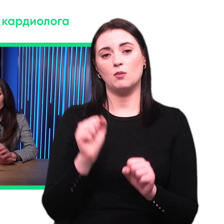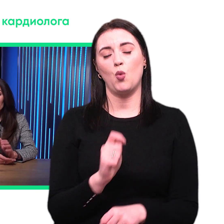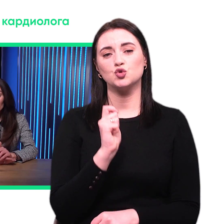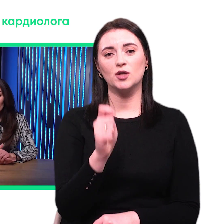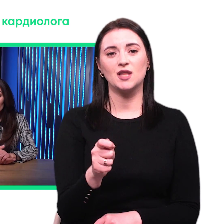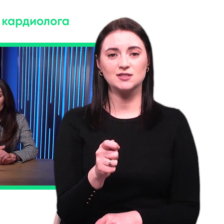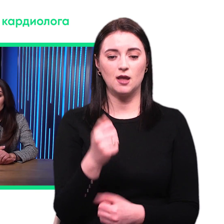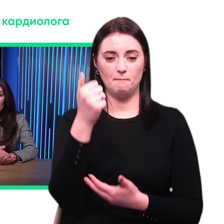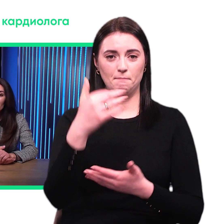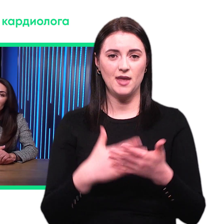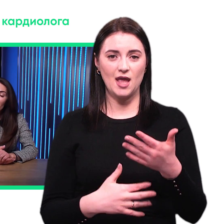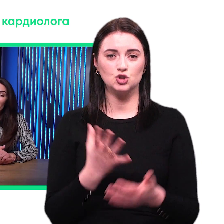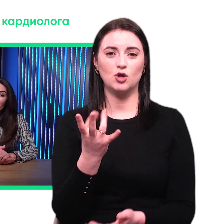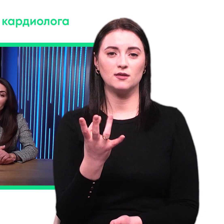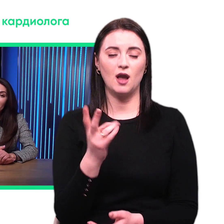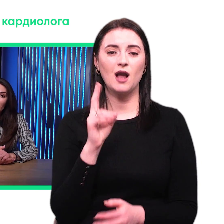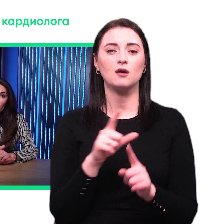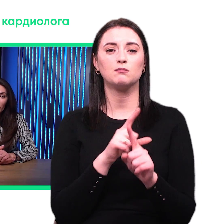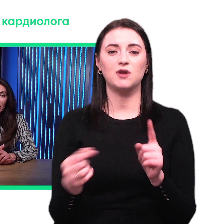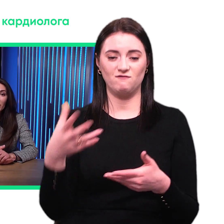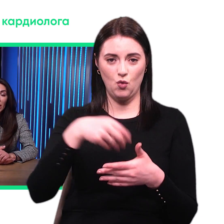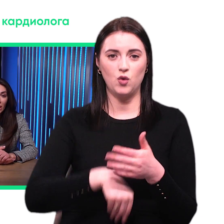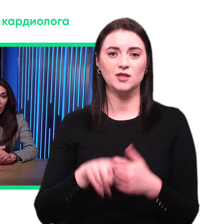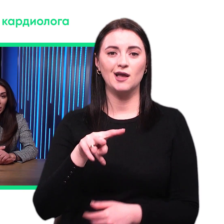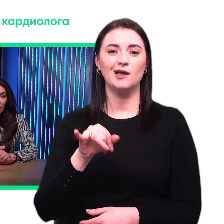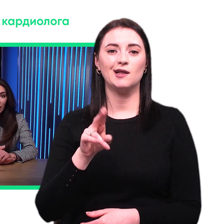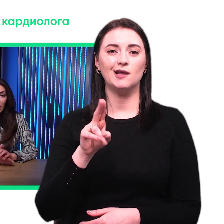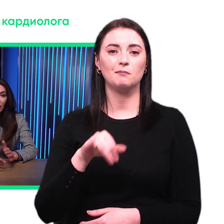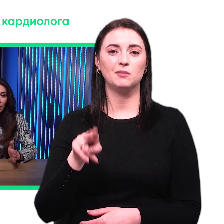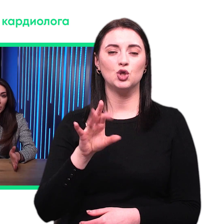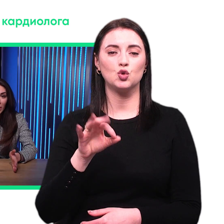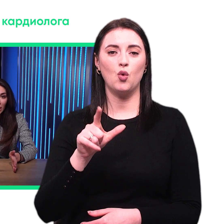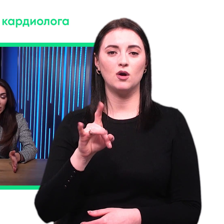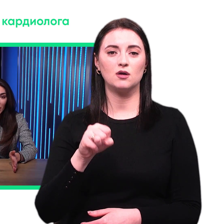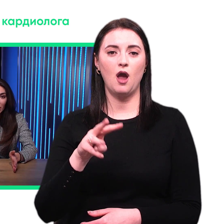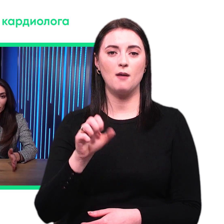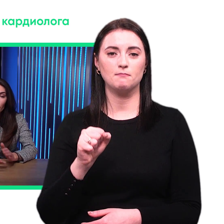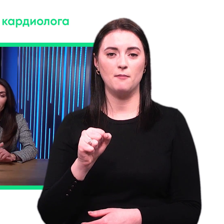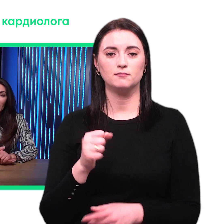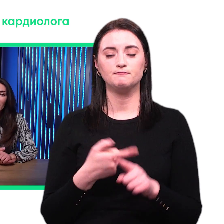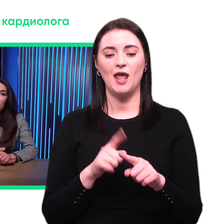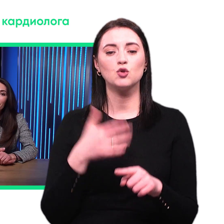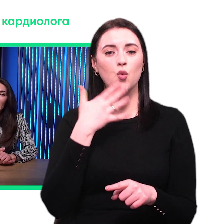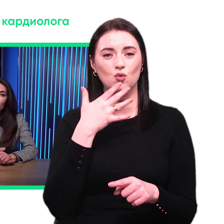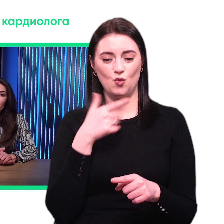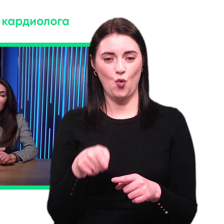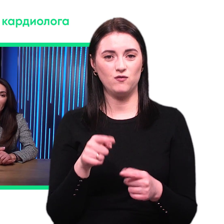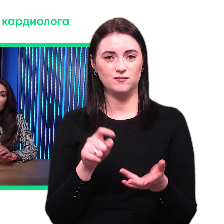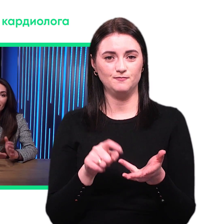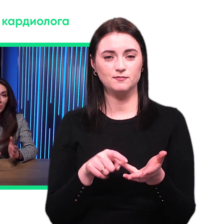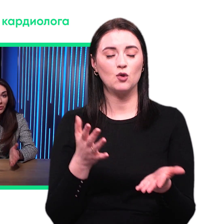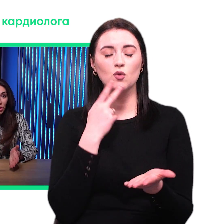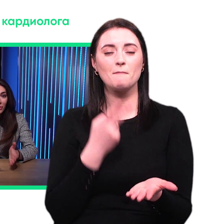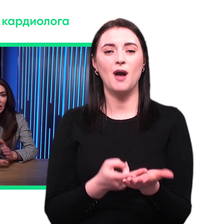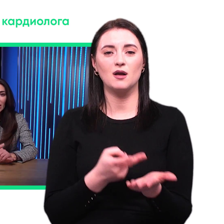вам перечень анализов. Как правило, в них входит липидограмма. Это липидный спектр крови, который